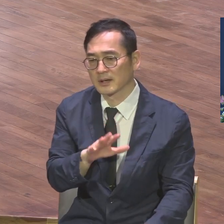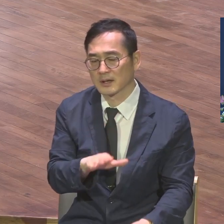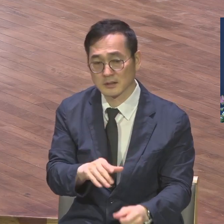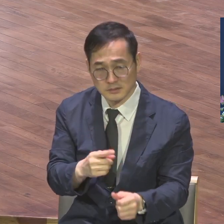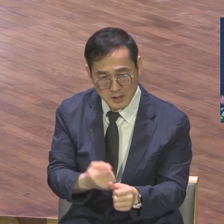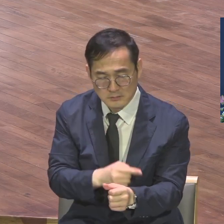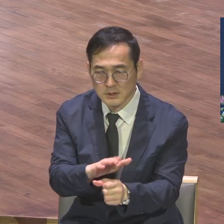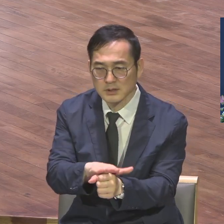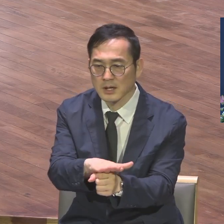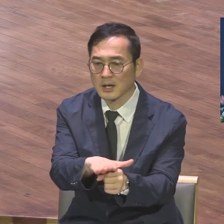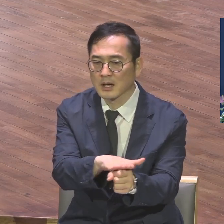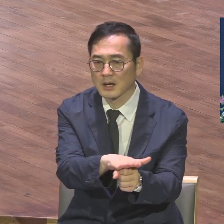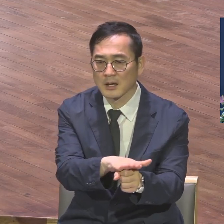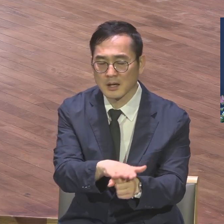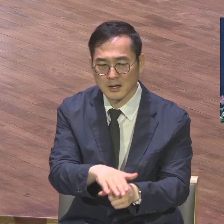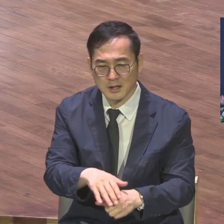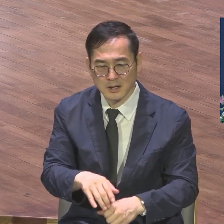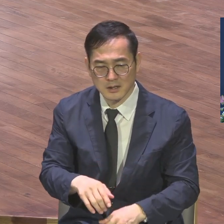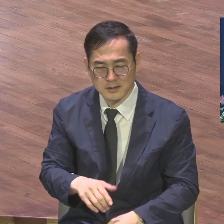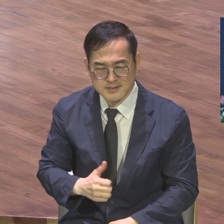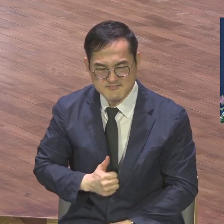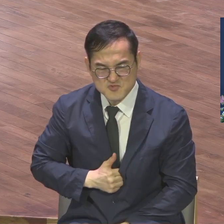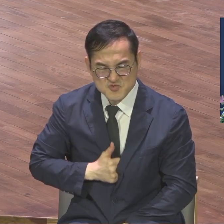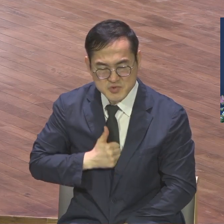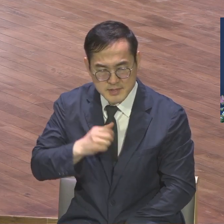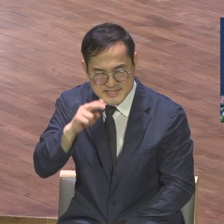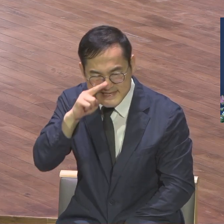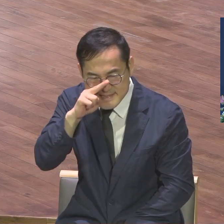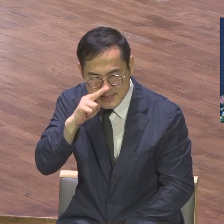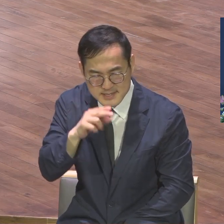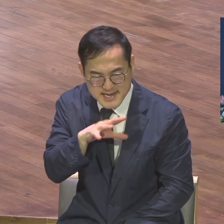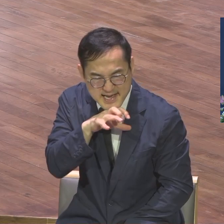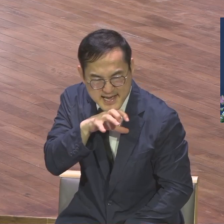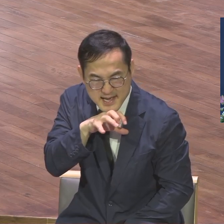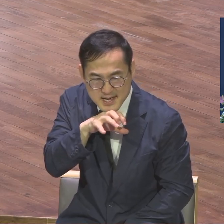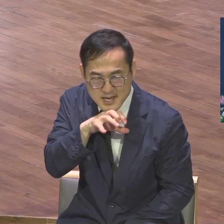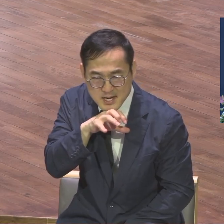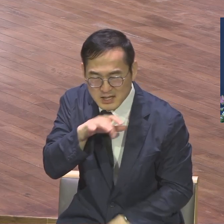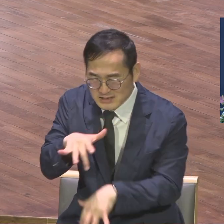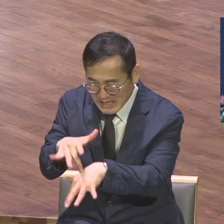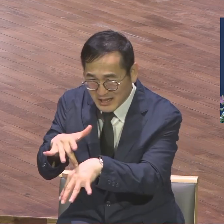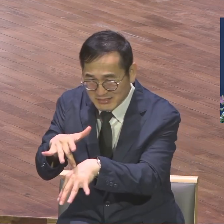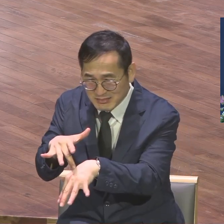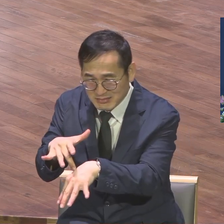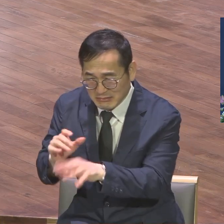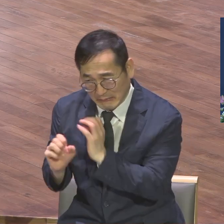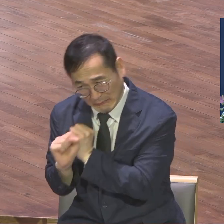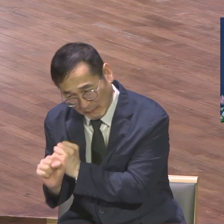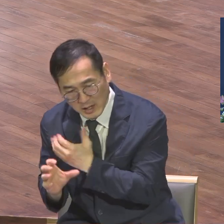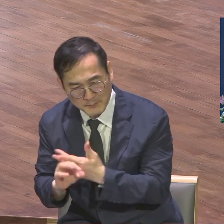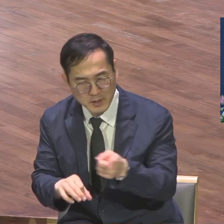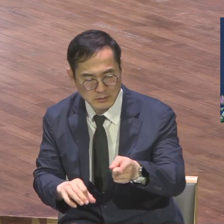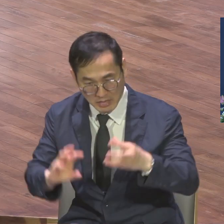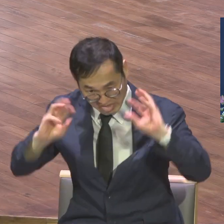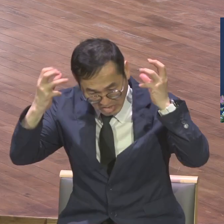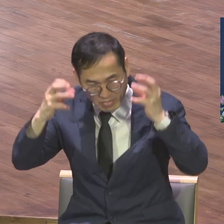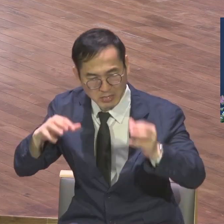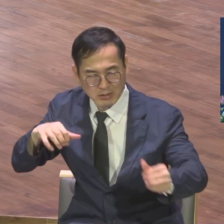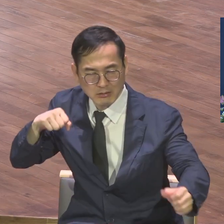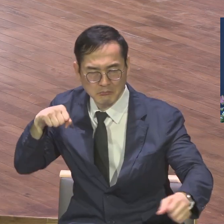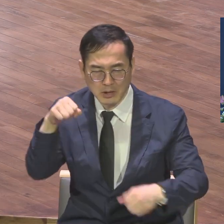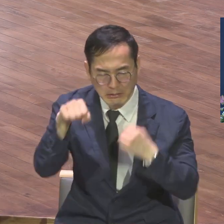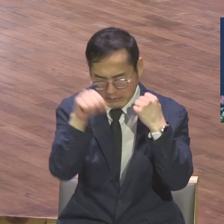마음의 분노와 미움과 시기와 질투가 꽉 닿지만 귀신이 꽉 차면요 보이는 게 없어요.